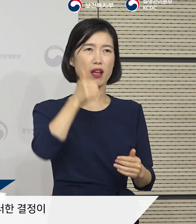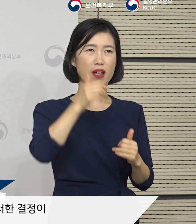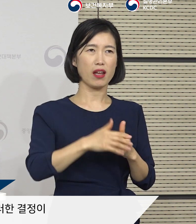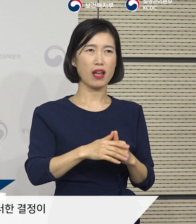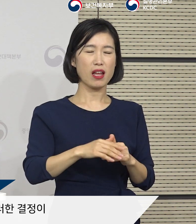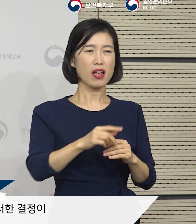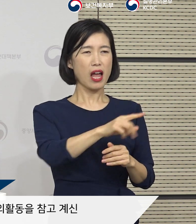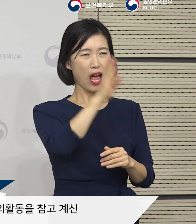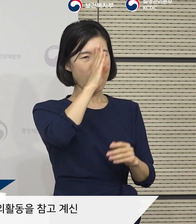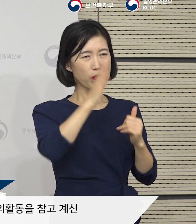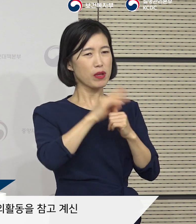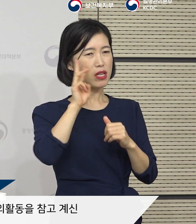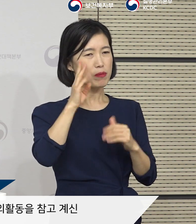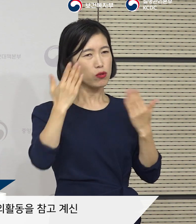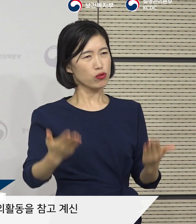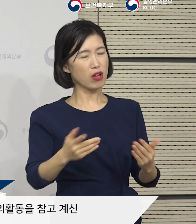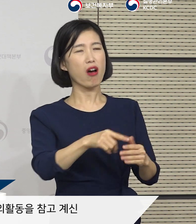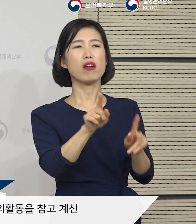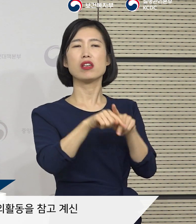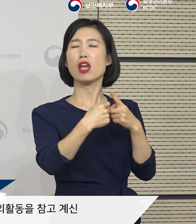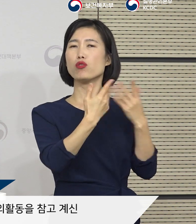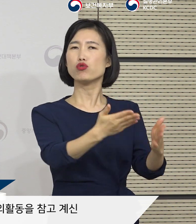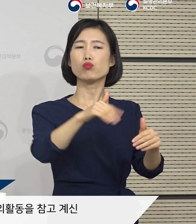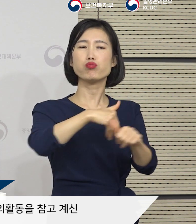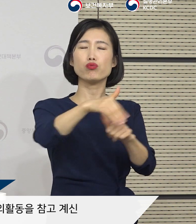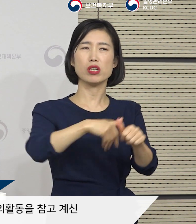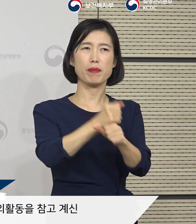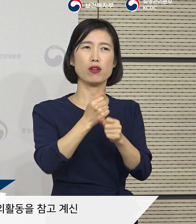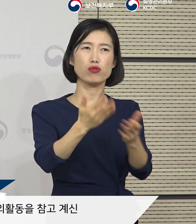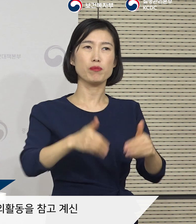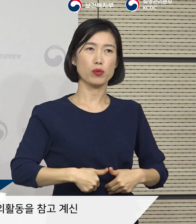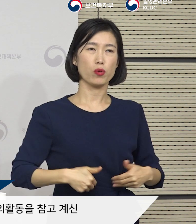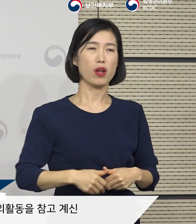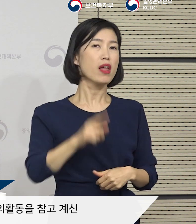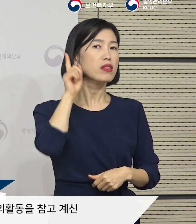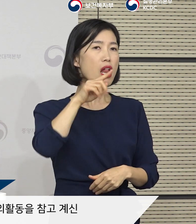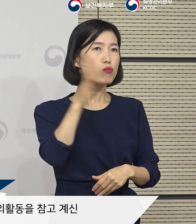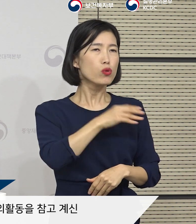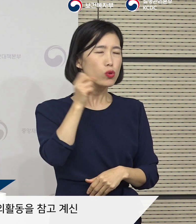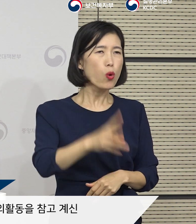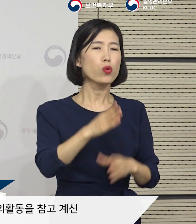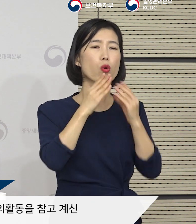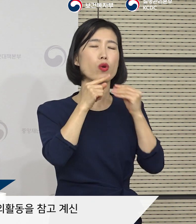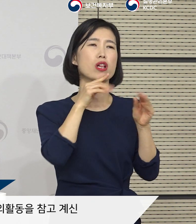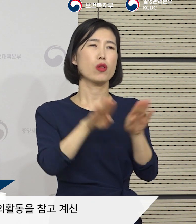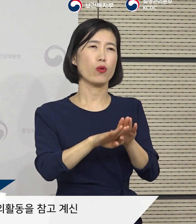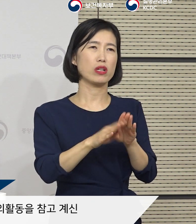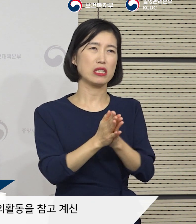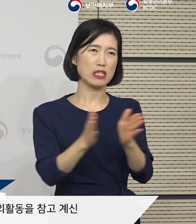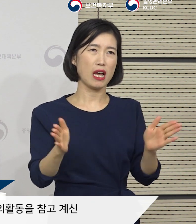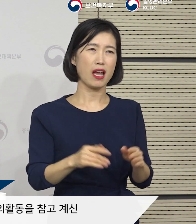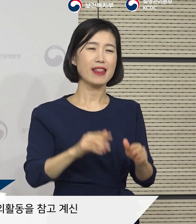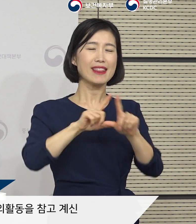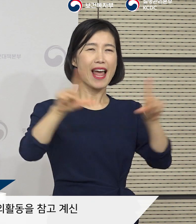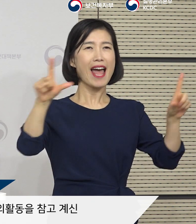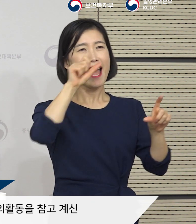사회가 되어야 합니다. 내일부터 다시 주말입니다. 날씨도 좋아지고 있고